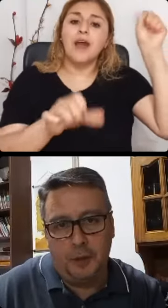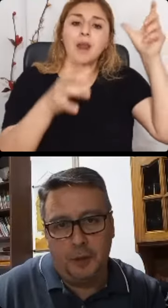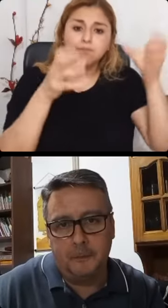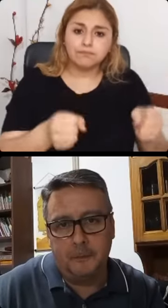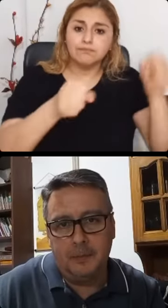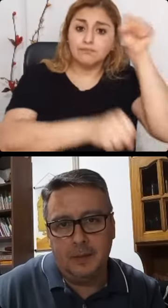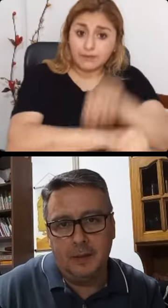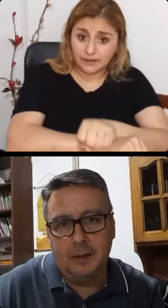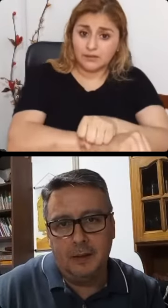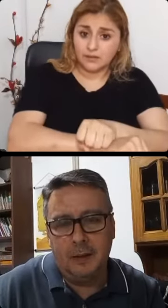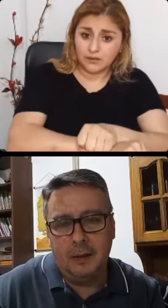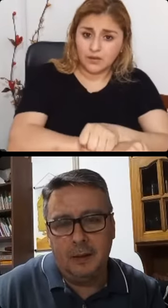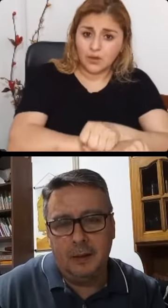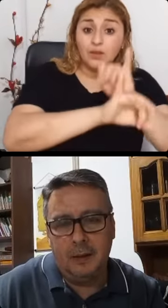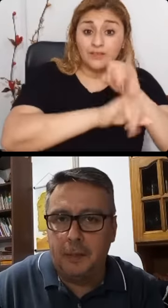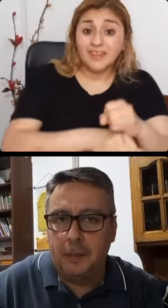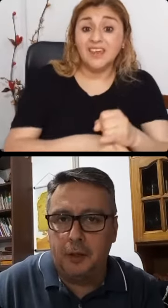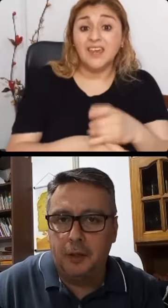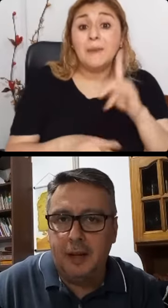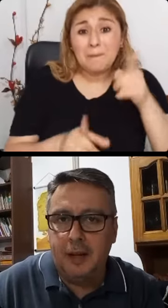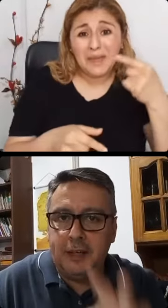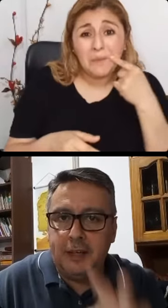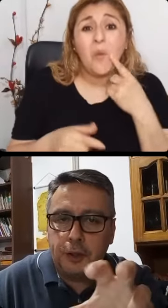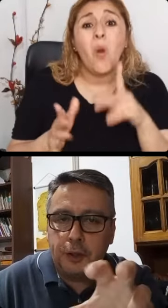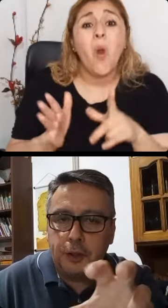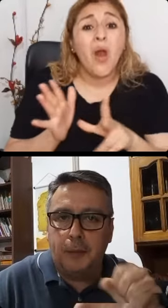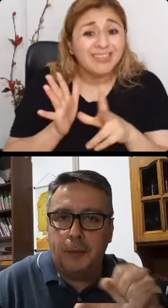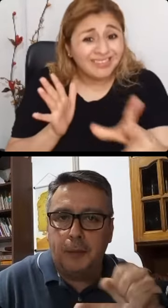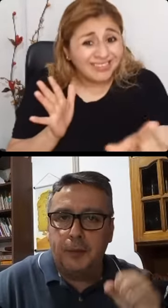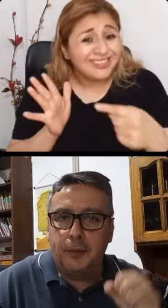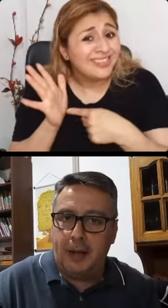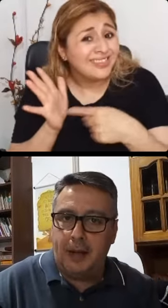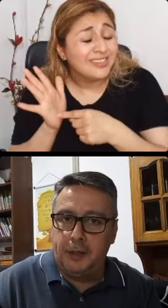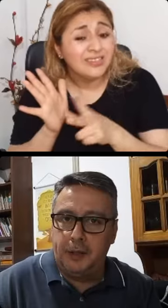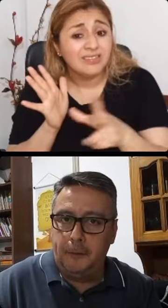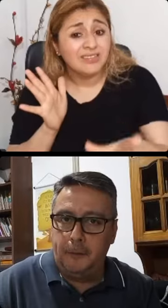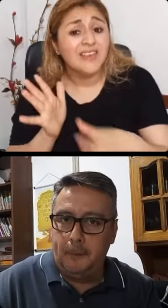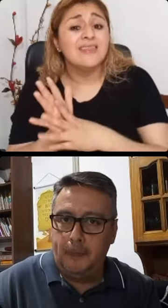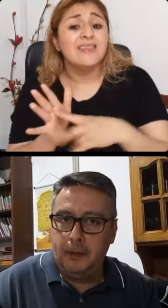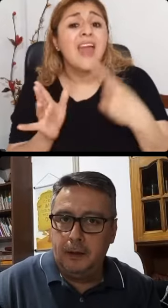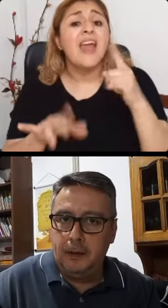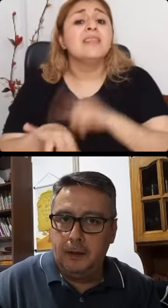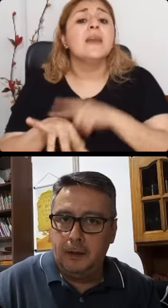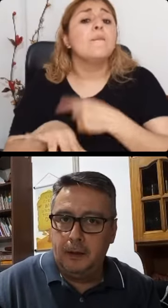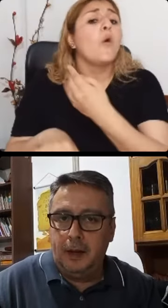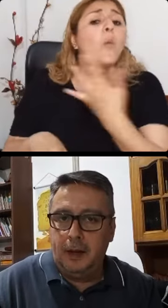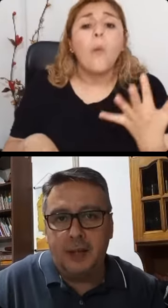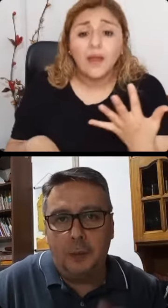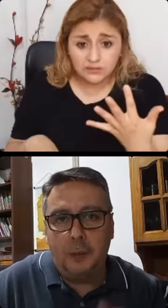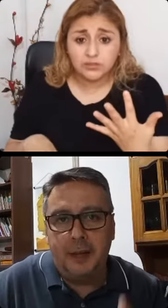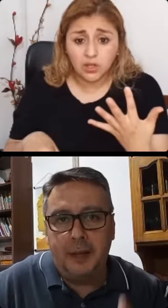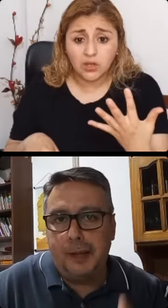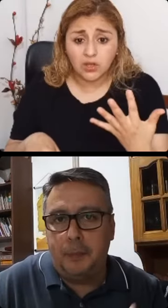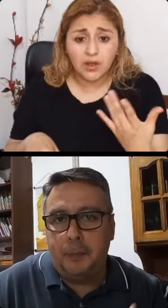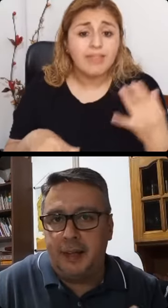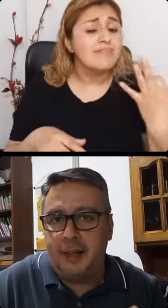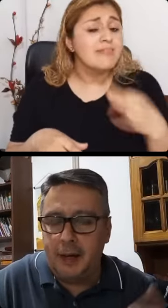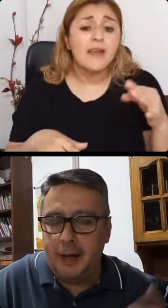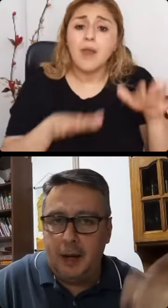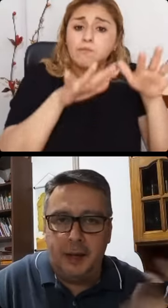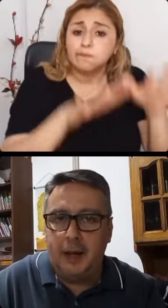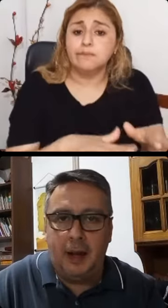reclusión ese es un parámetro si nosotros sacamos ese parámetro entonces cualquiera va a